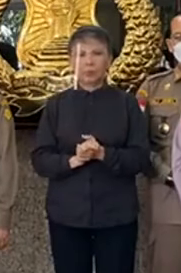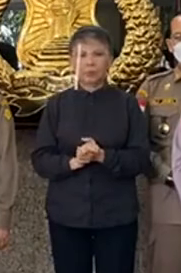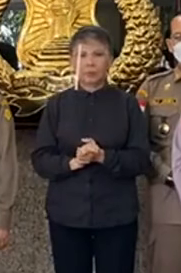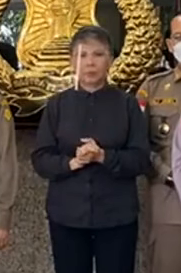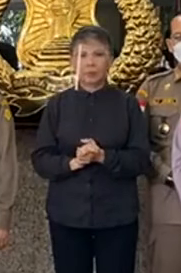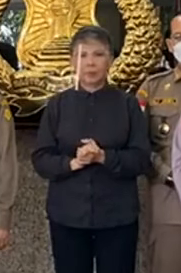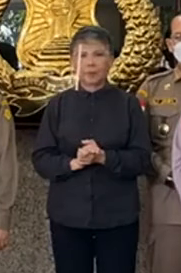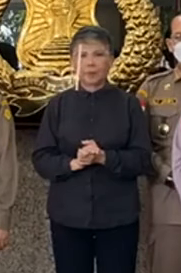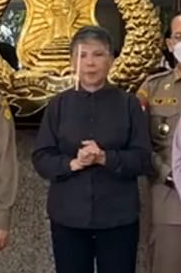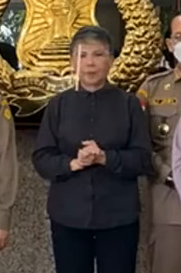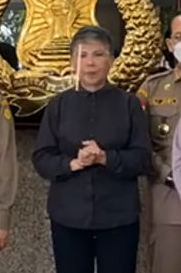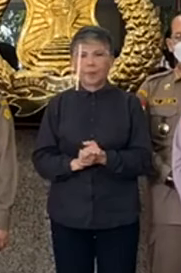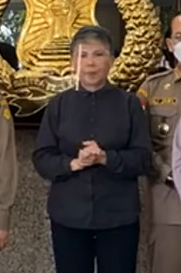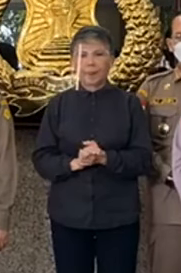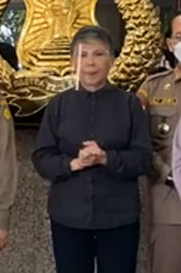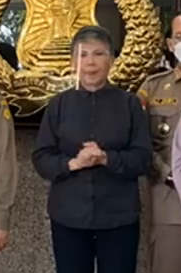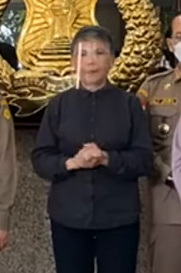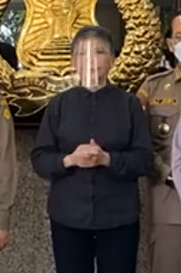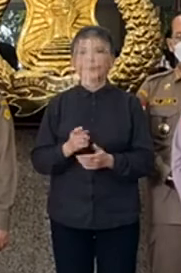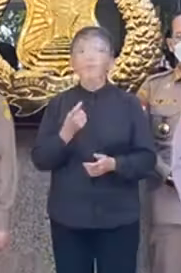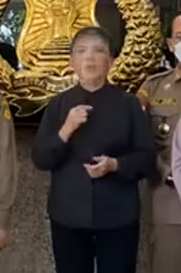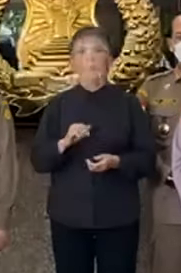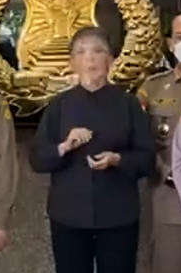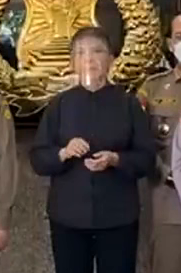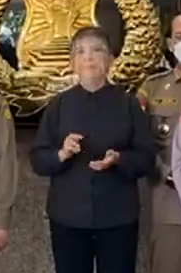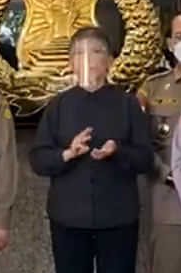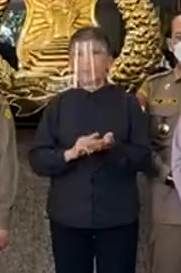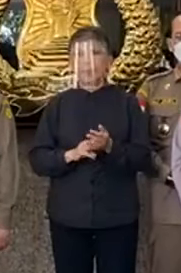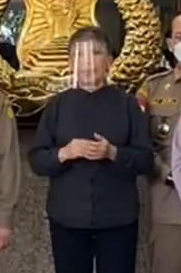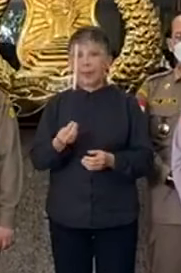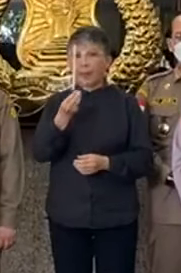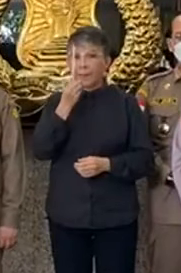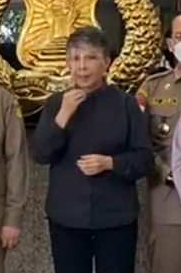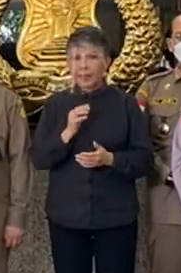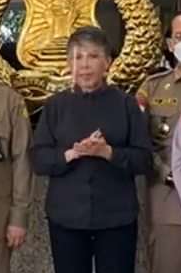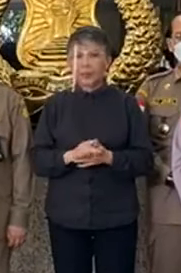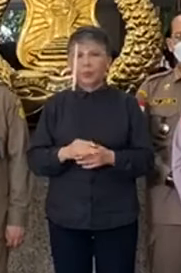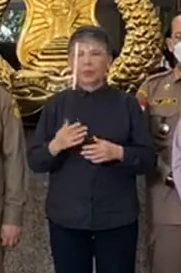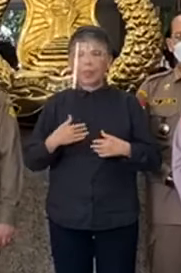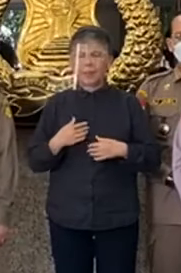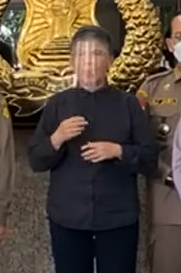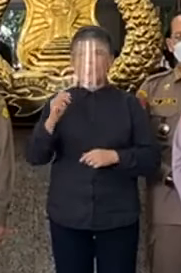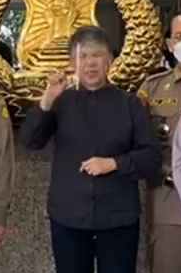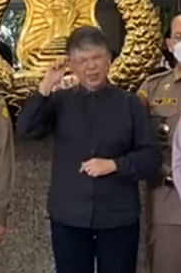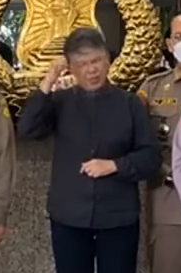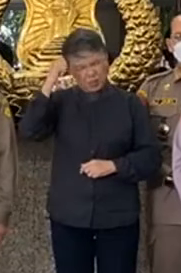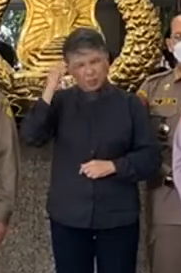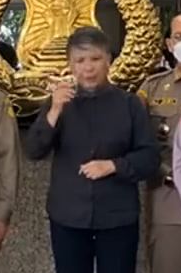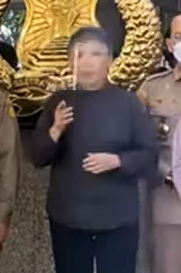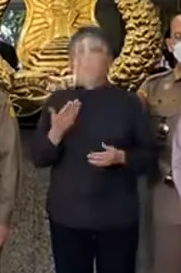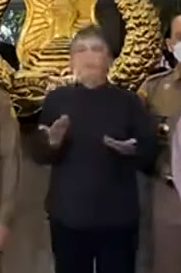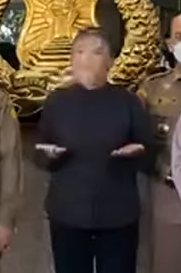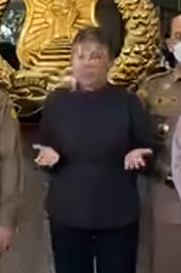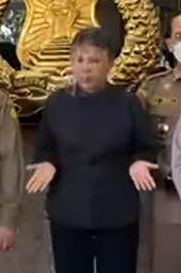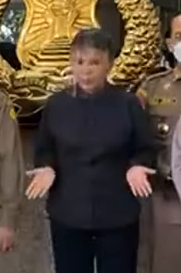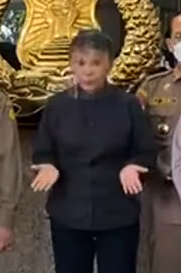dengan masalah kebutuhan pangan, dan ini menjadi konsen kita untuk bagaimana mendorong